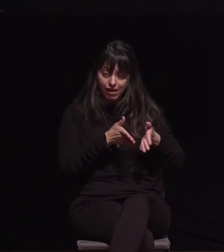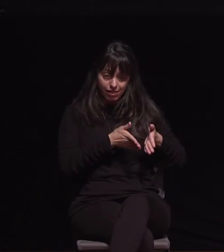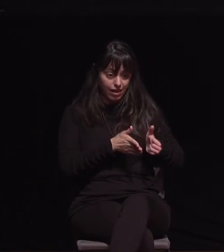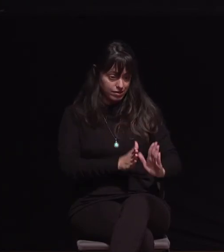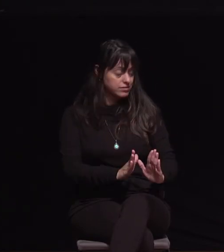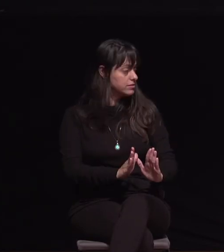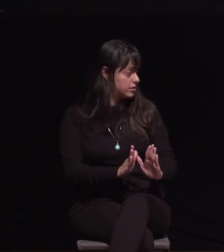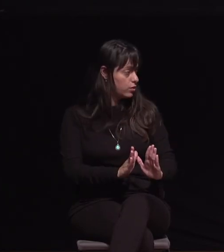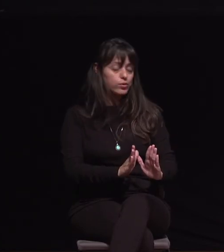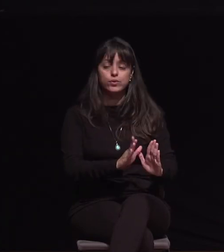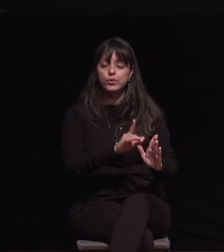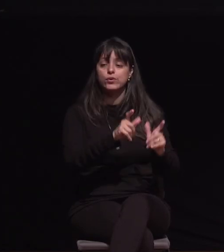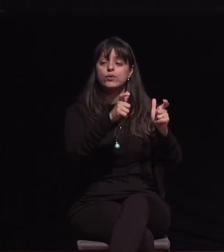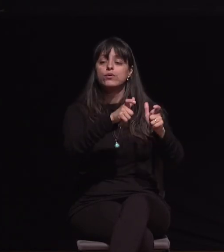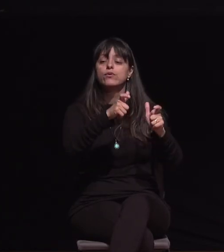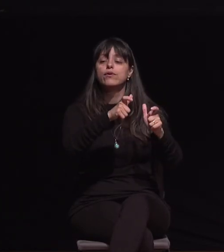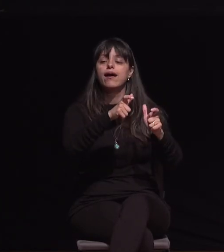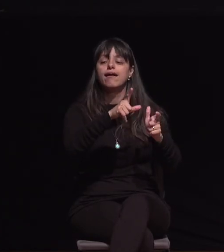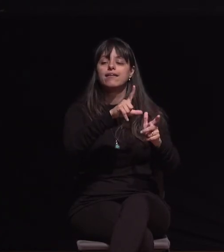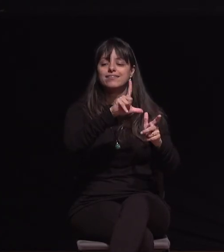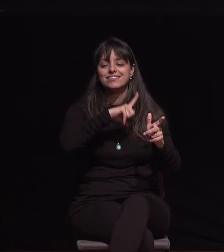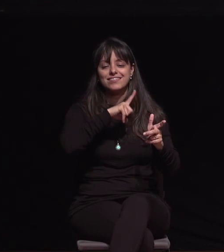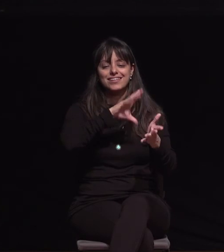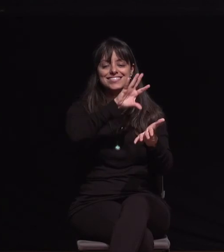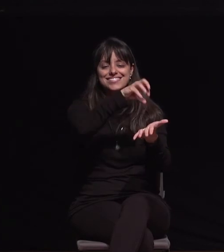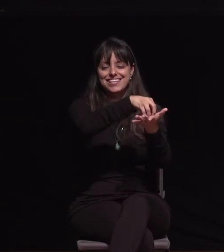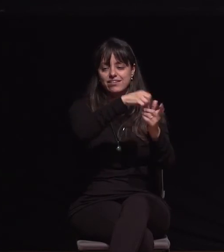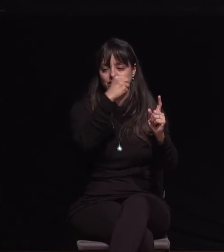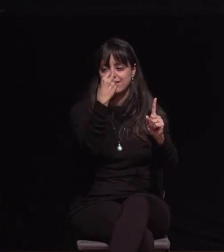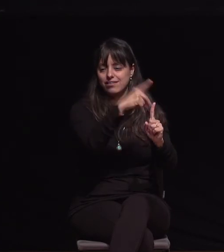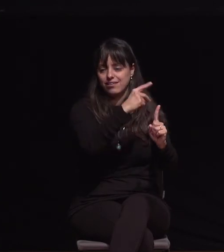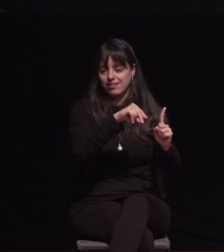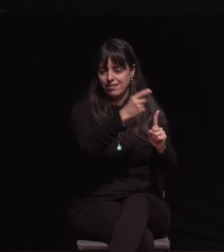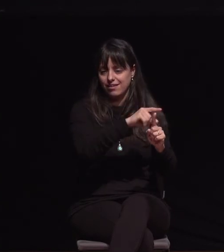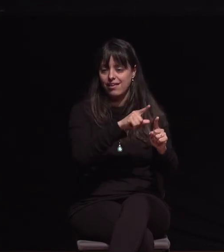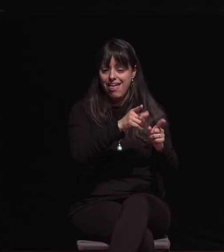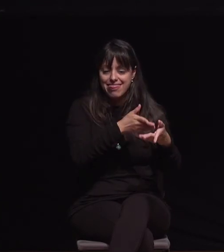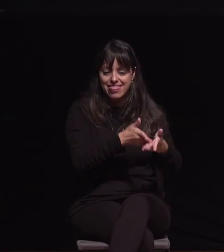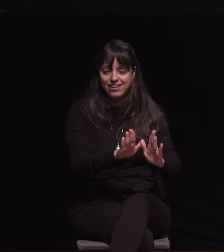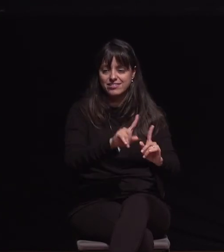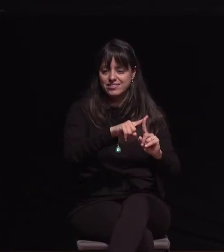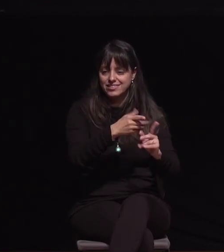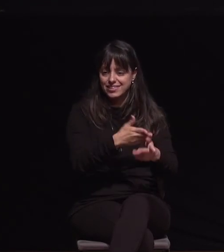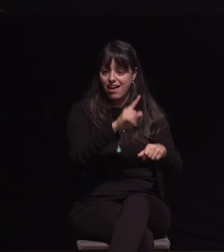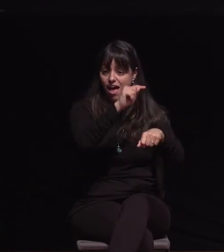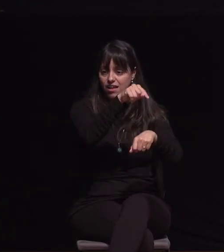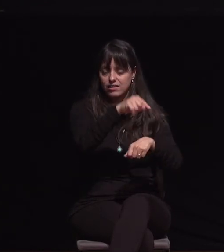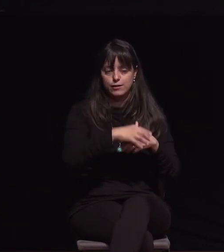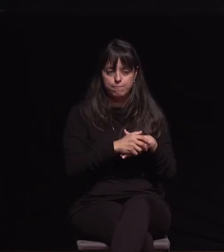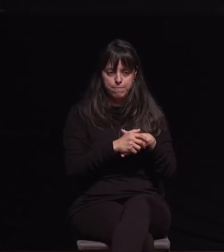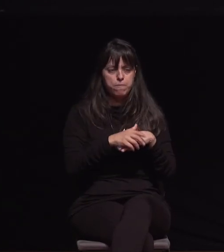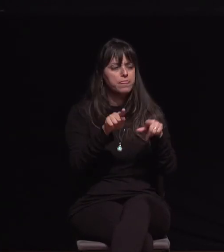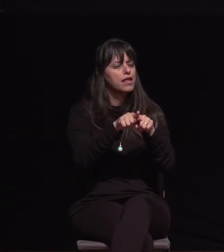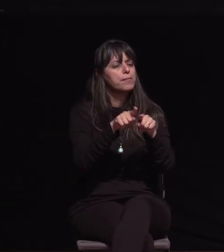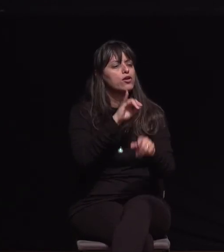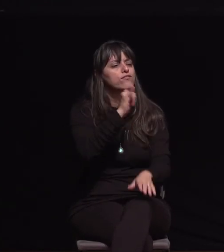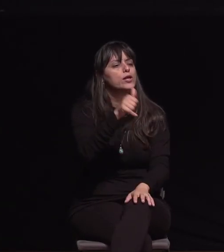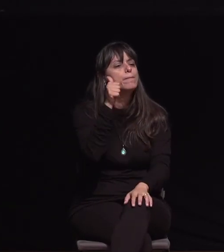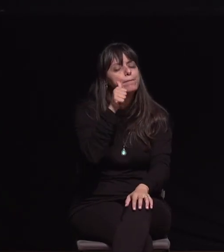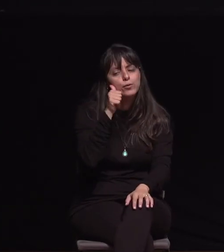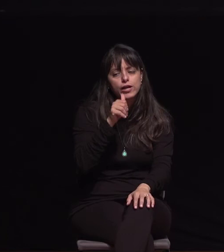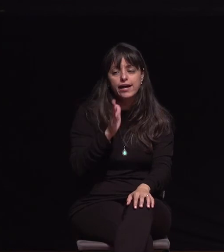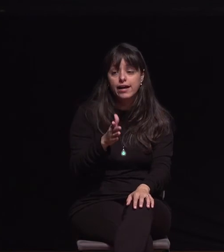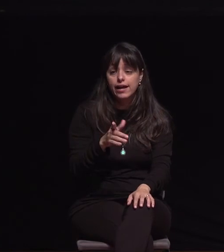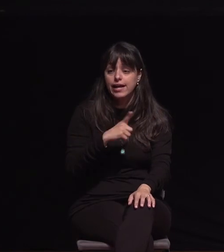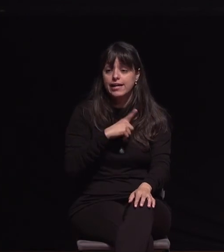nos centros de extermínio, as crianças que nasceram, eu não falei de uma mulher aqui, mas teve criança